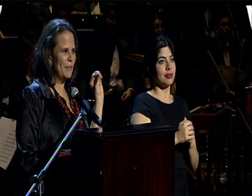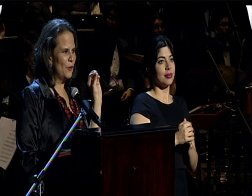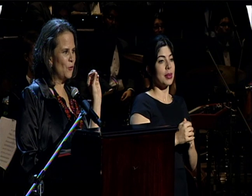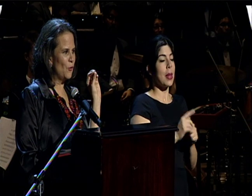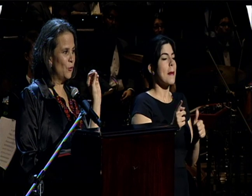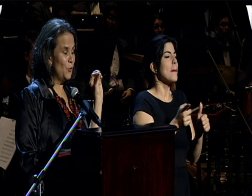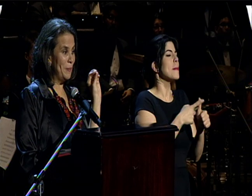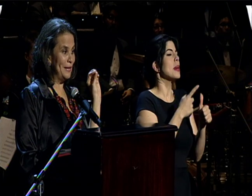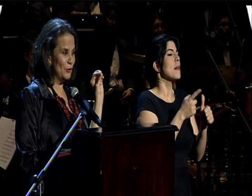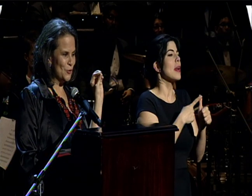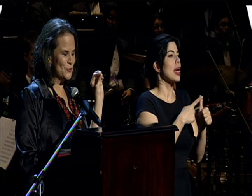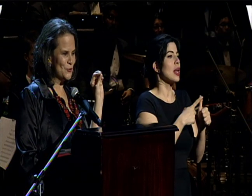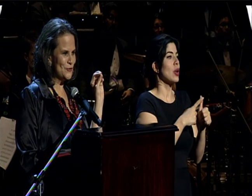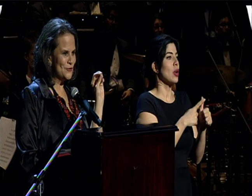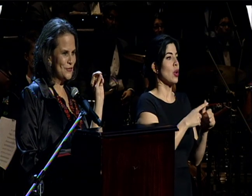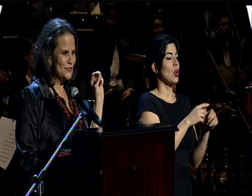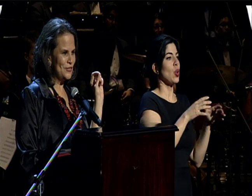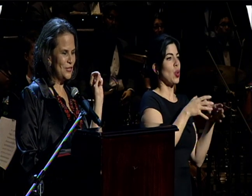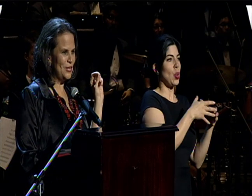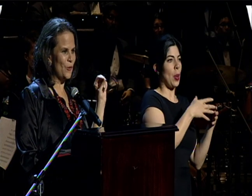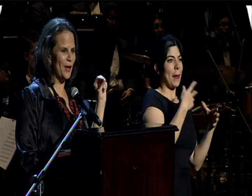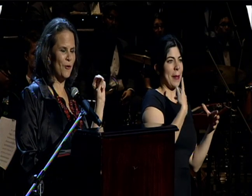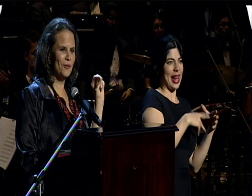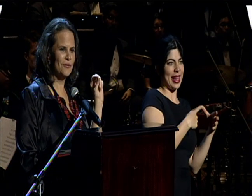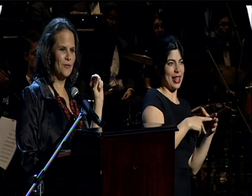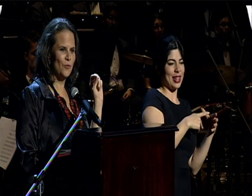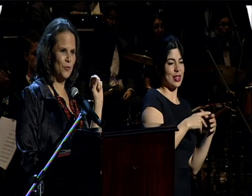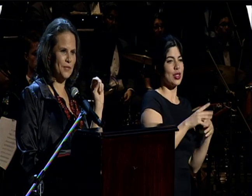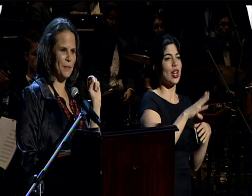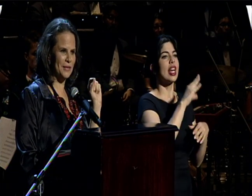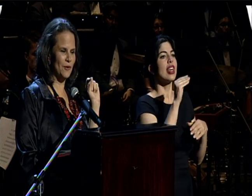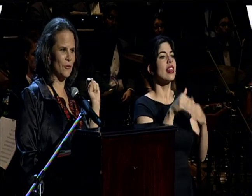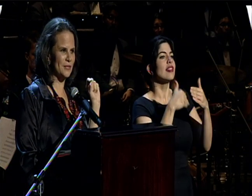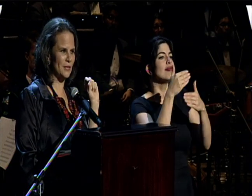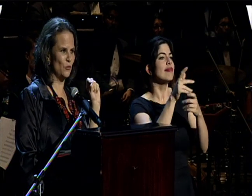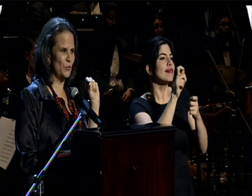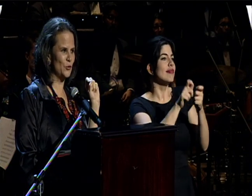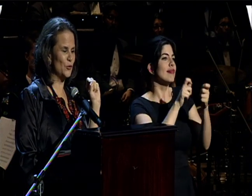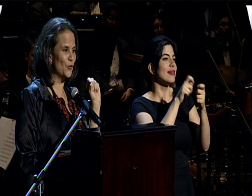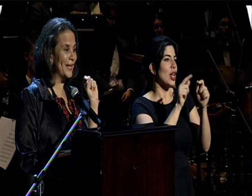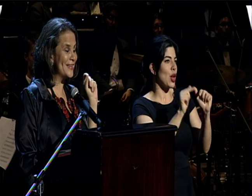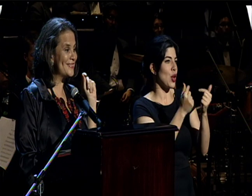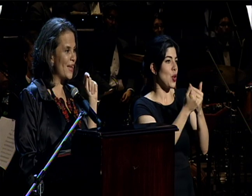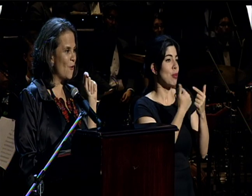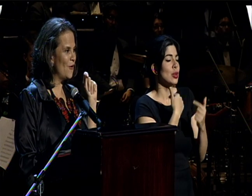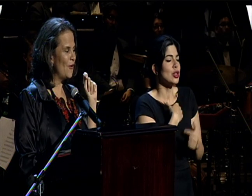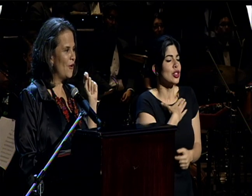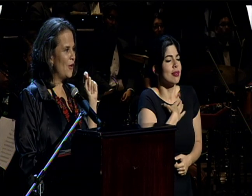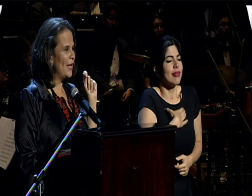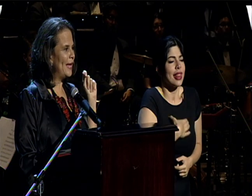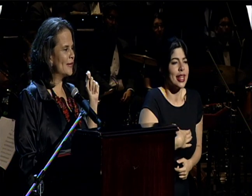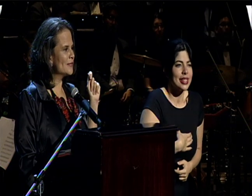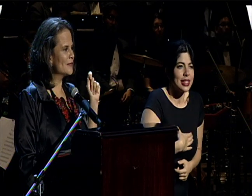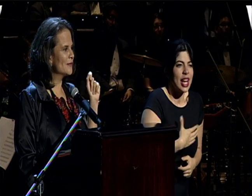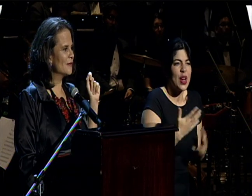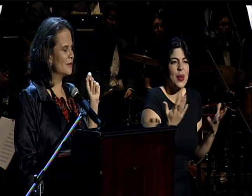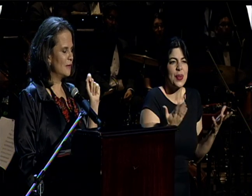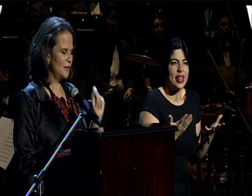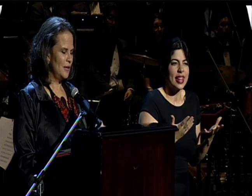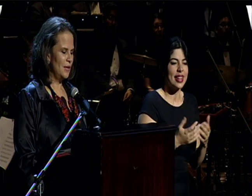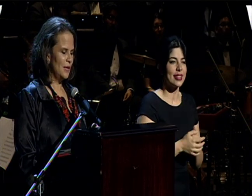lo primero con Crew Peligrosos y luego justamente con este grupo. Yo lo que deseo es